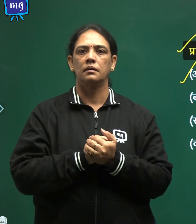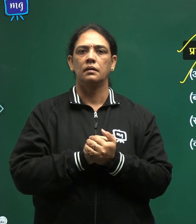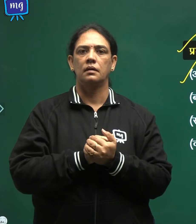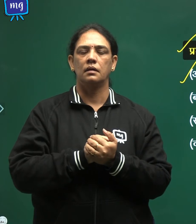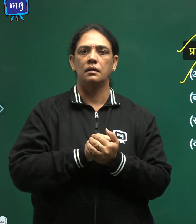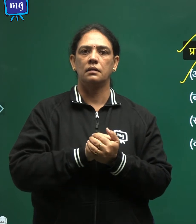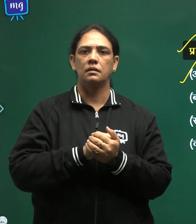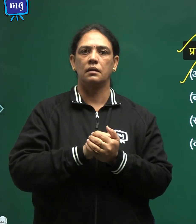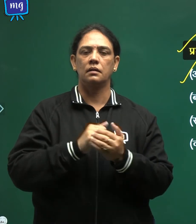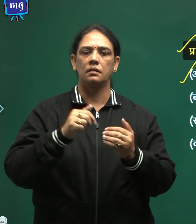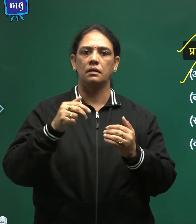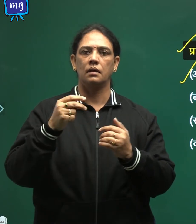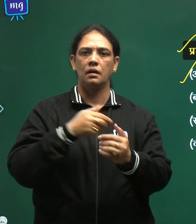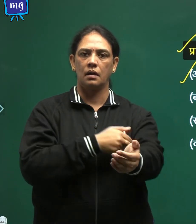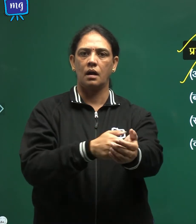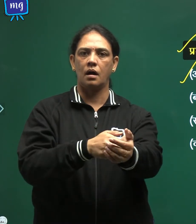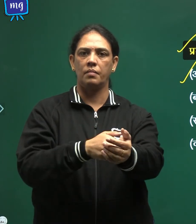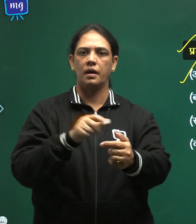समरूप।